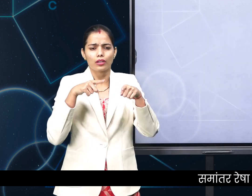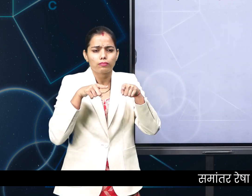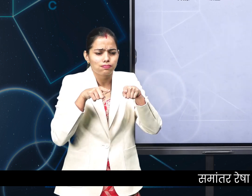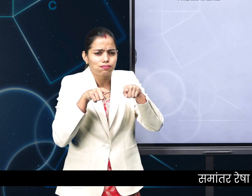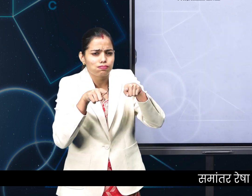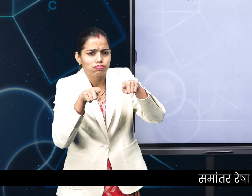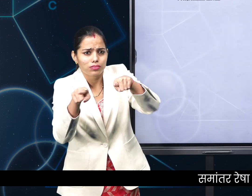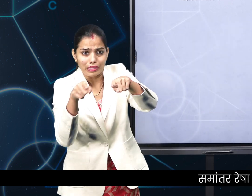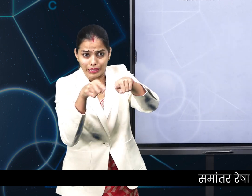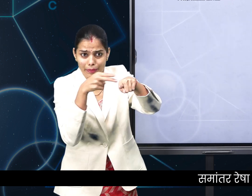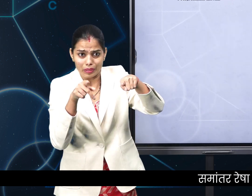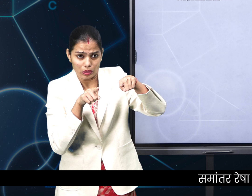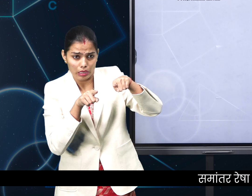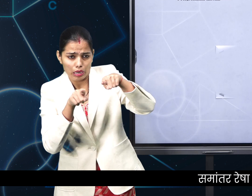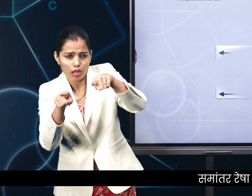समांतर रेषा.